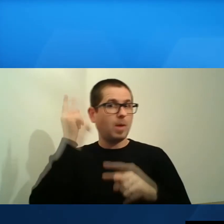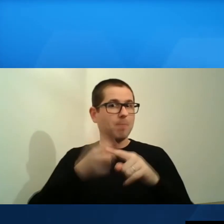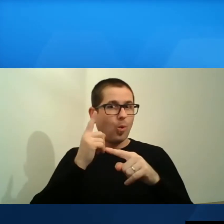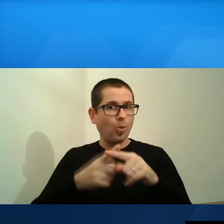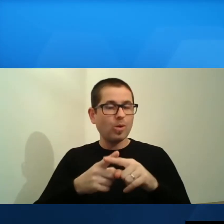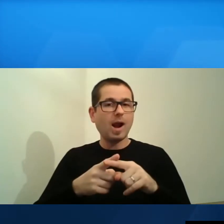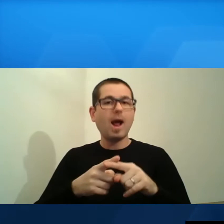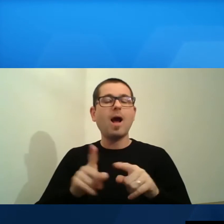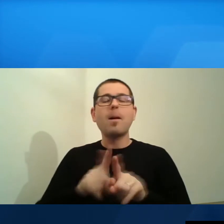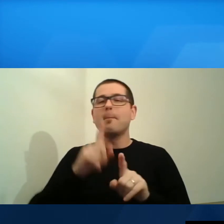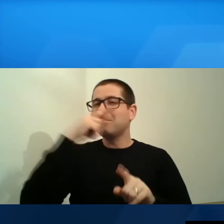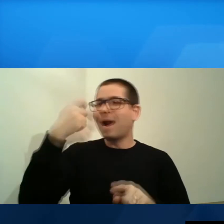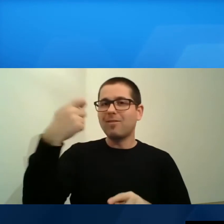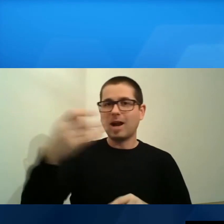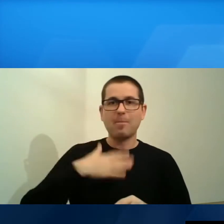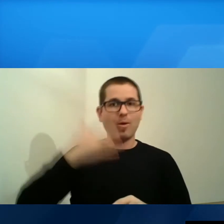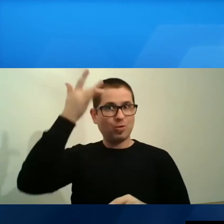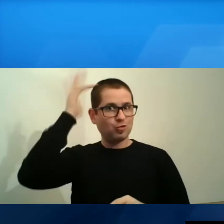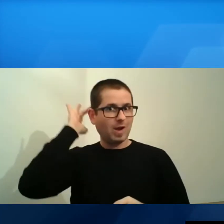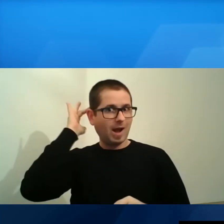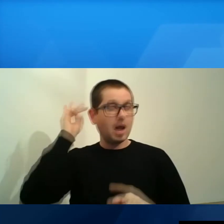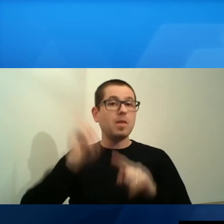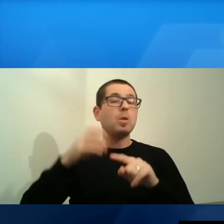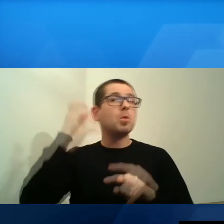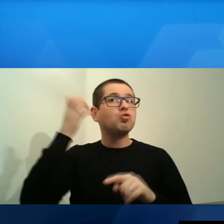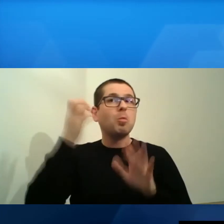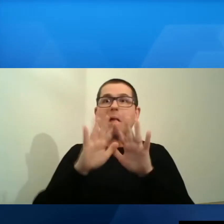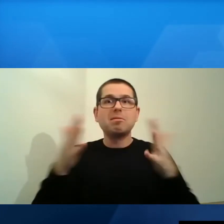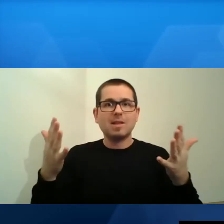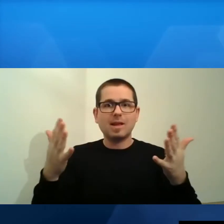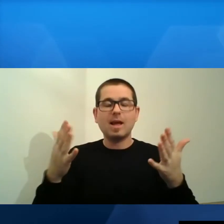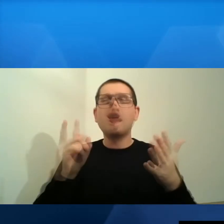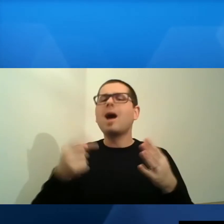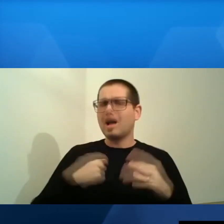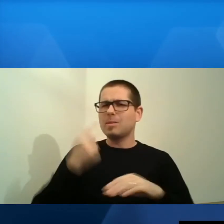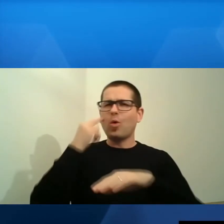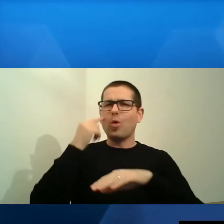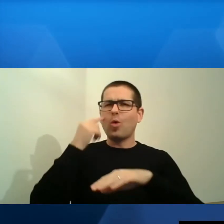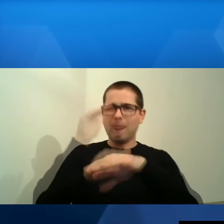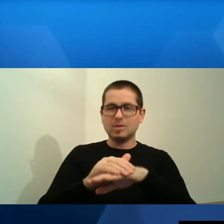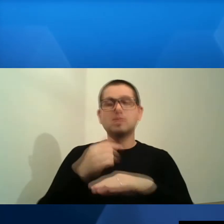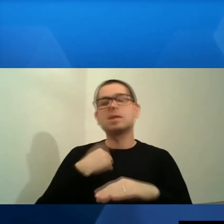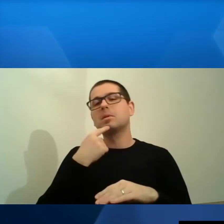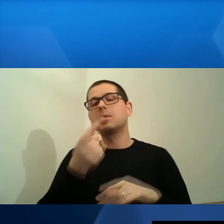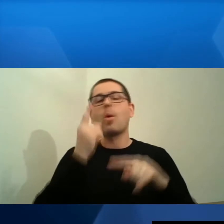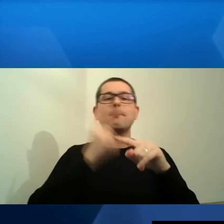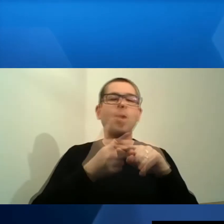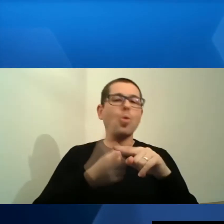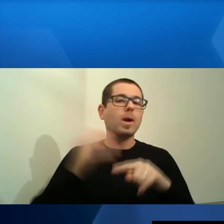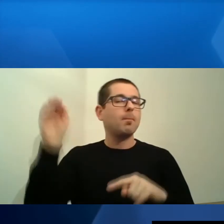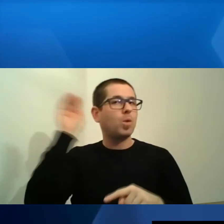možgane, da tega šuma sploh ni. In kar sem jaz opazil, da sem po recimo pol ure